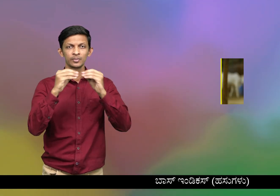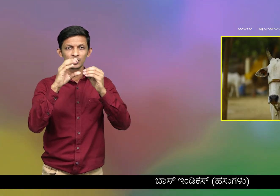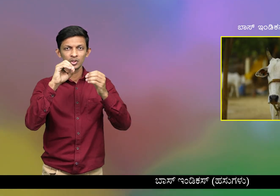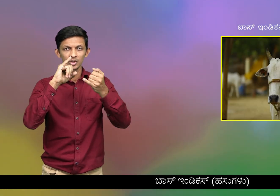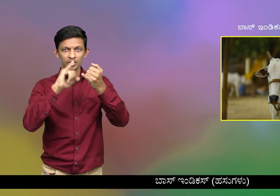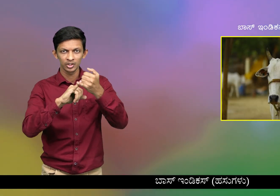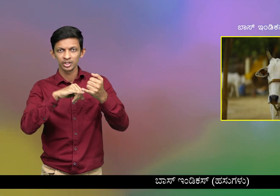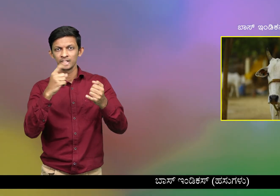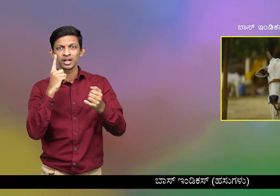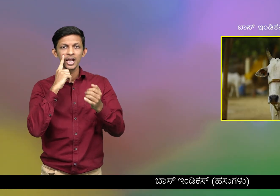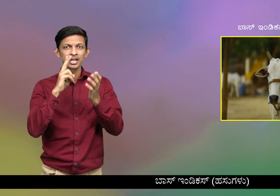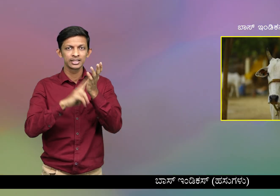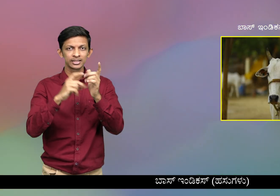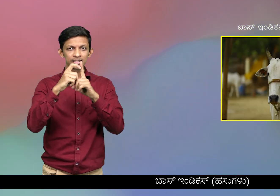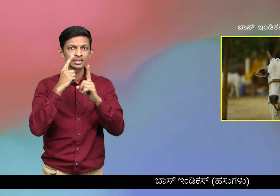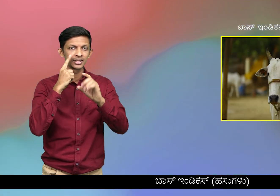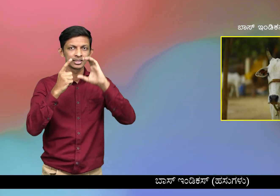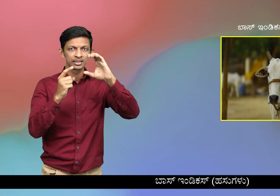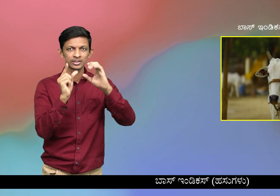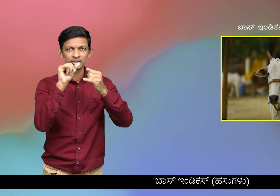ಬಸ್ ಇಂಡಿಕಸ್ ಹಸುಗಳು,